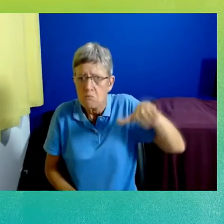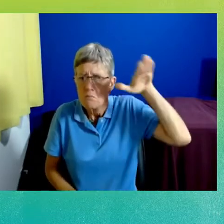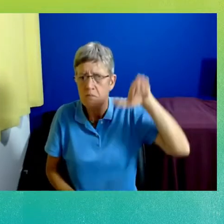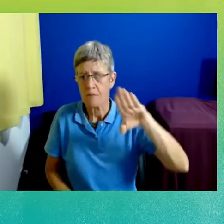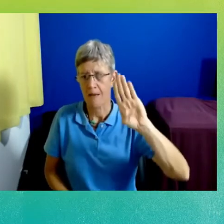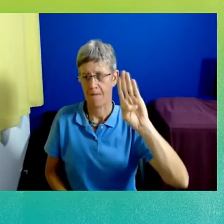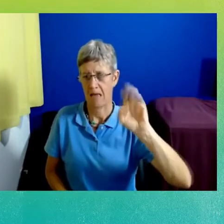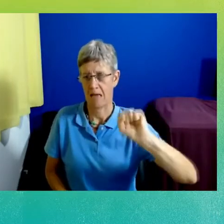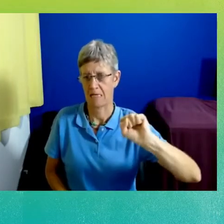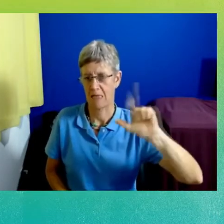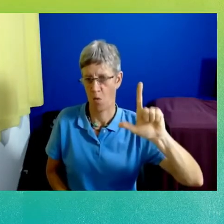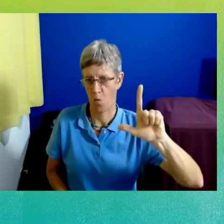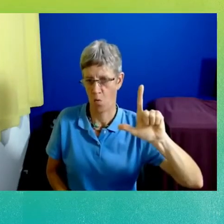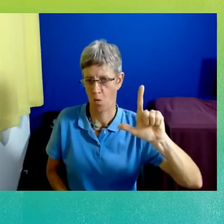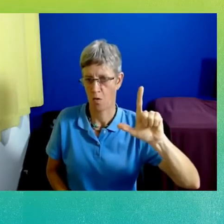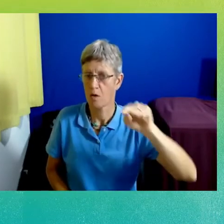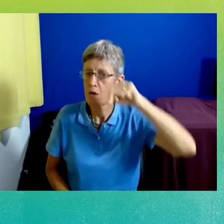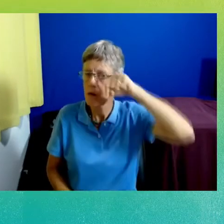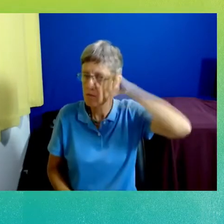língua portuguesa?